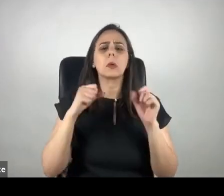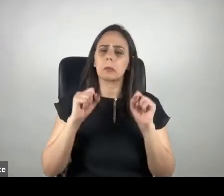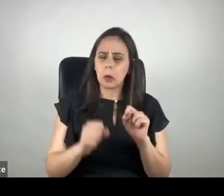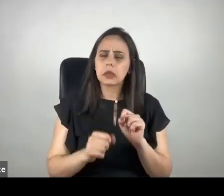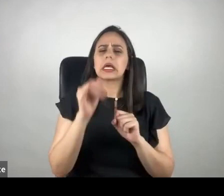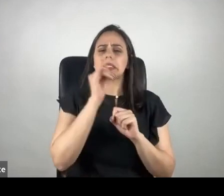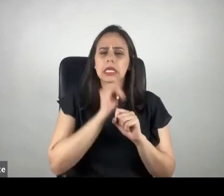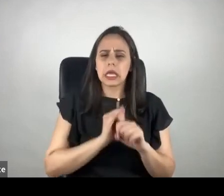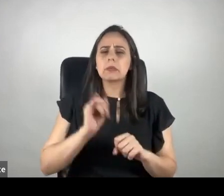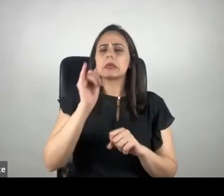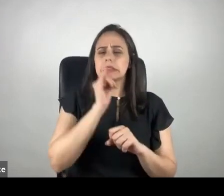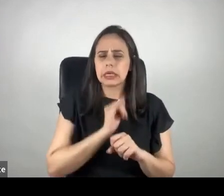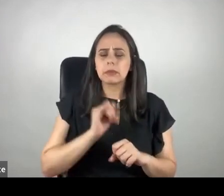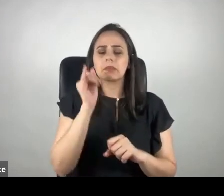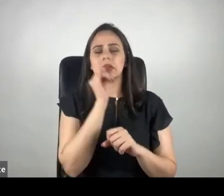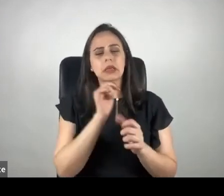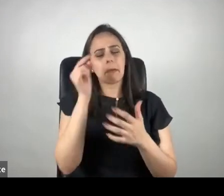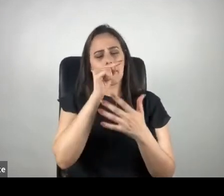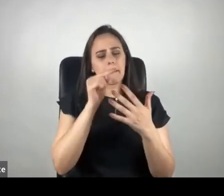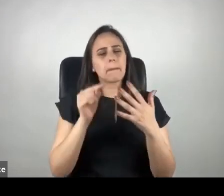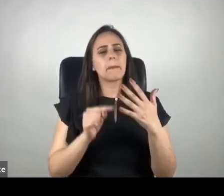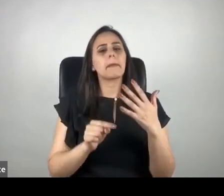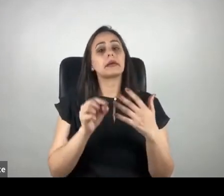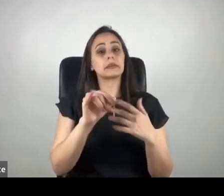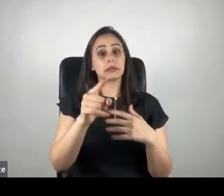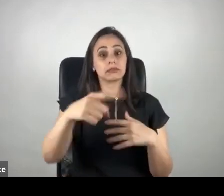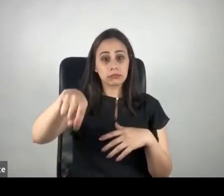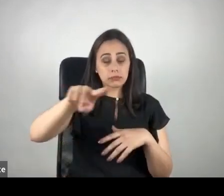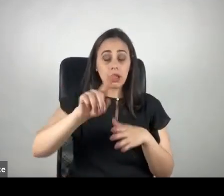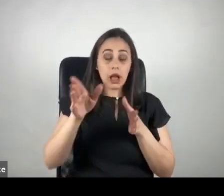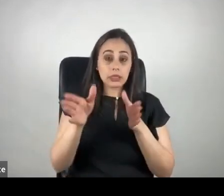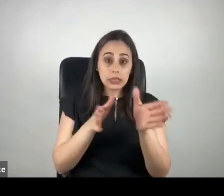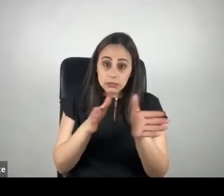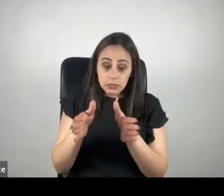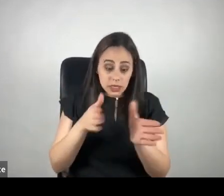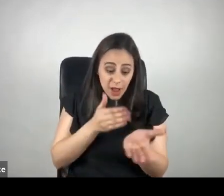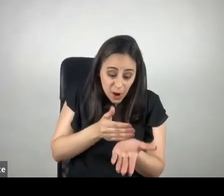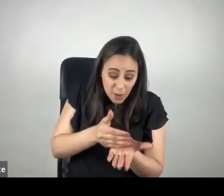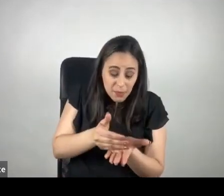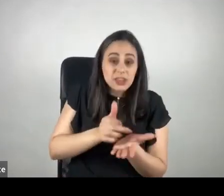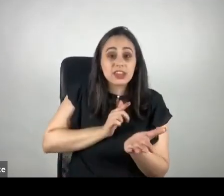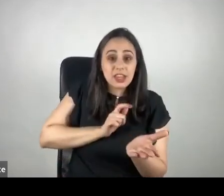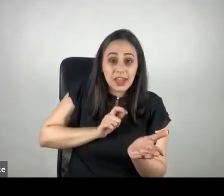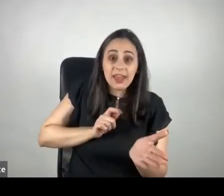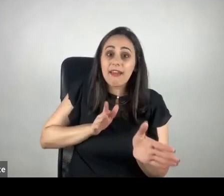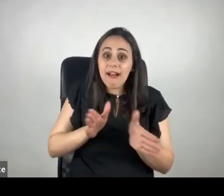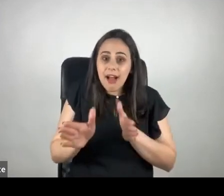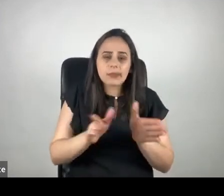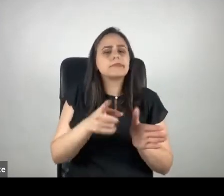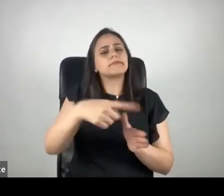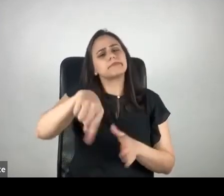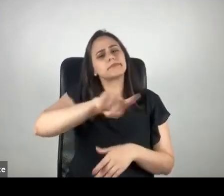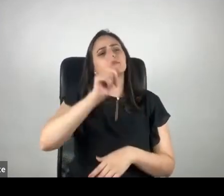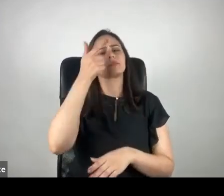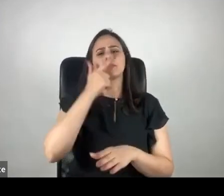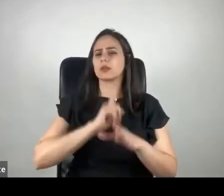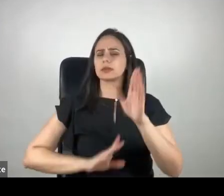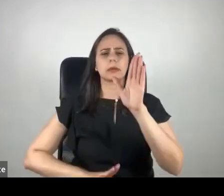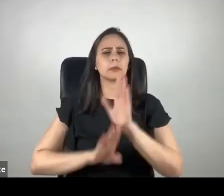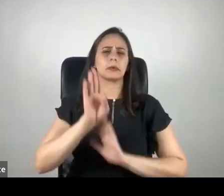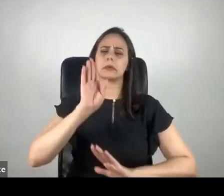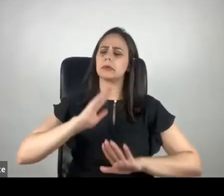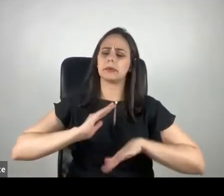trabalhar em acessibilidade desde o início. Seus produtos são extremamente escaláveis e